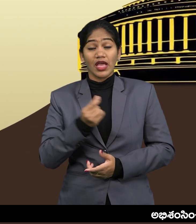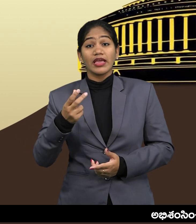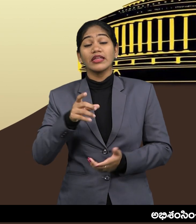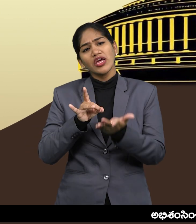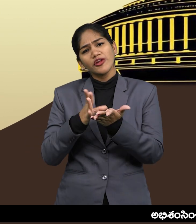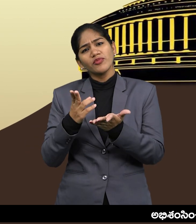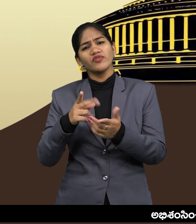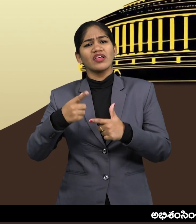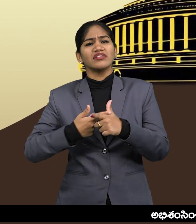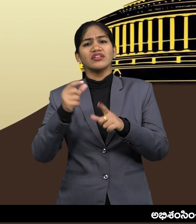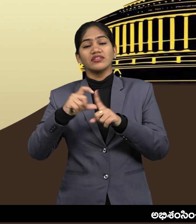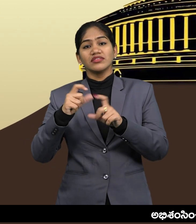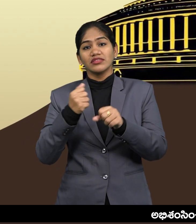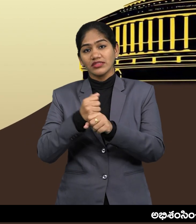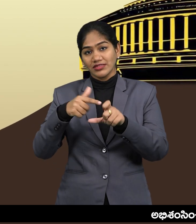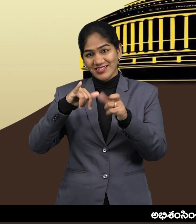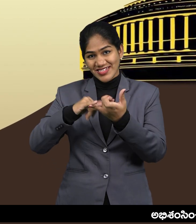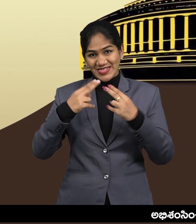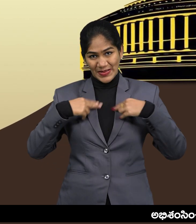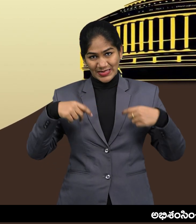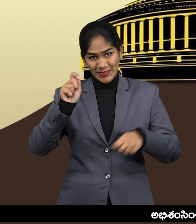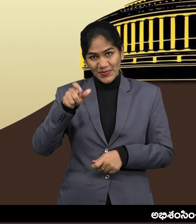అభిశంసించవచ్చు మరియు న్యాయమూర్తులు,